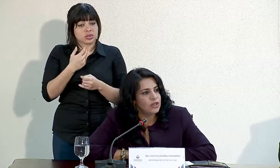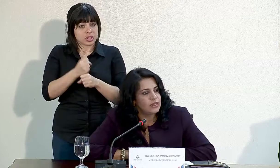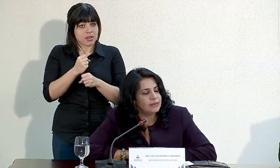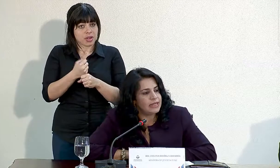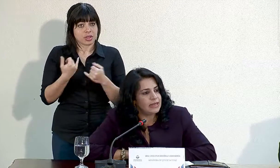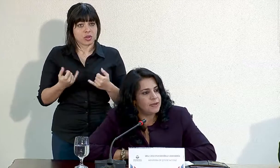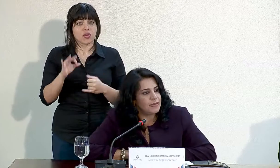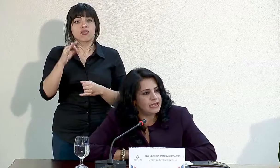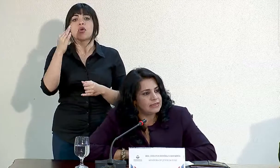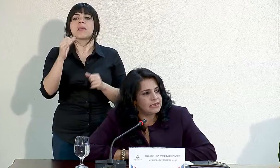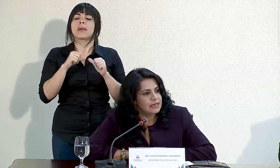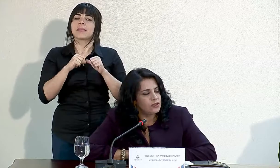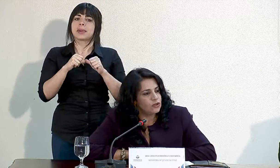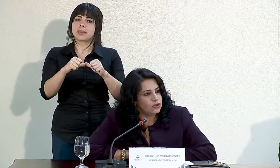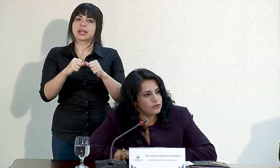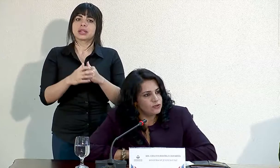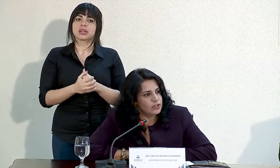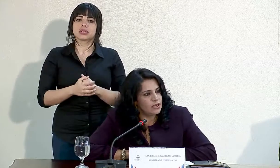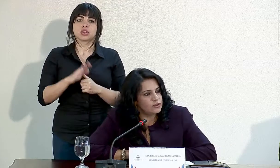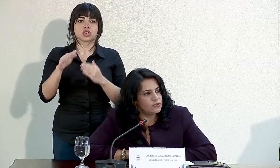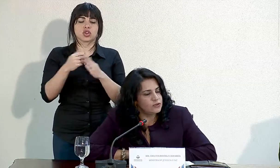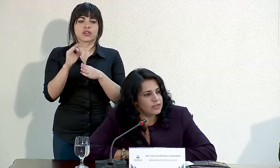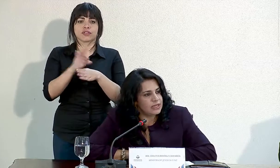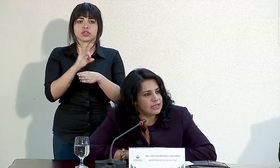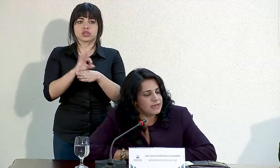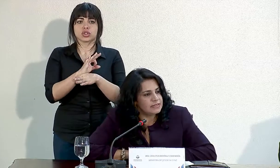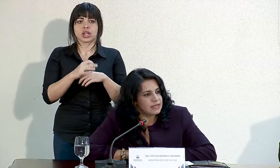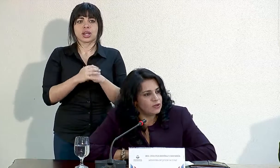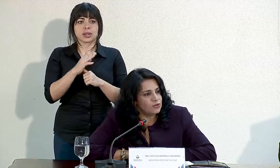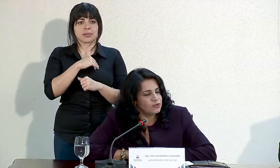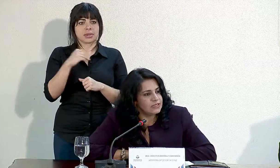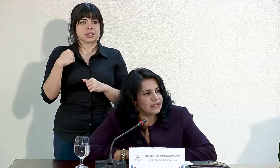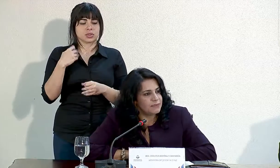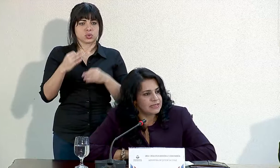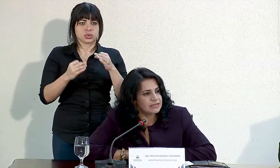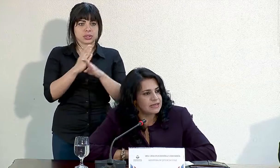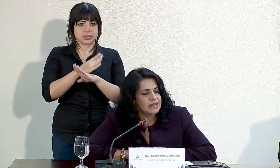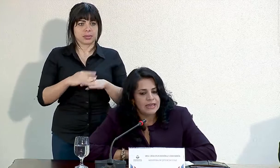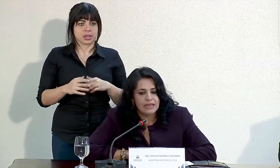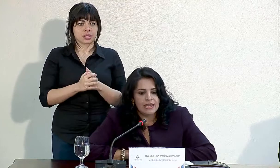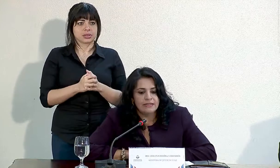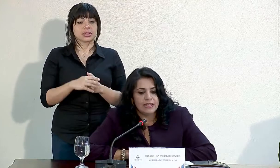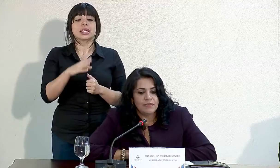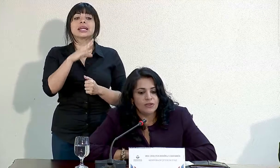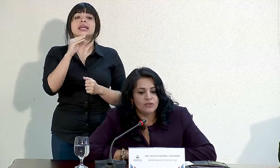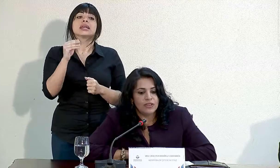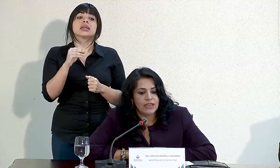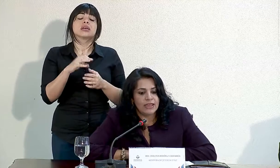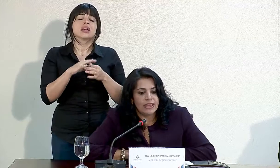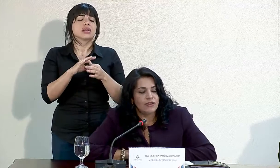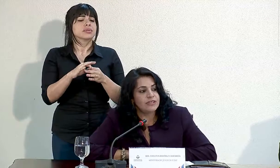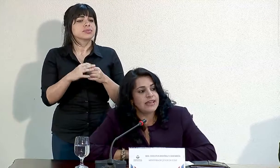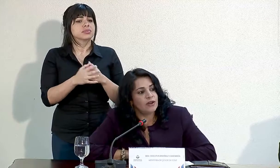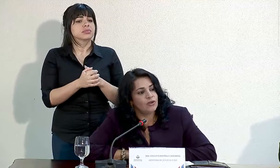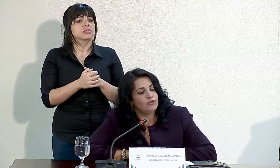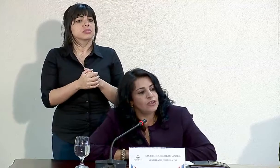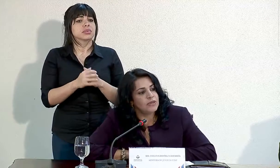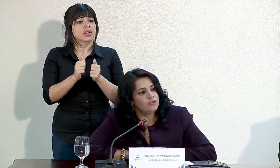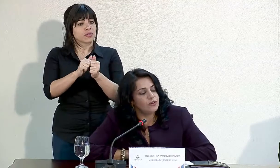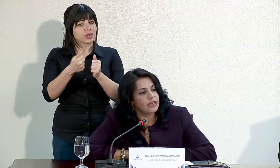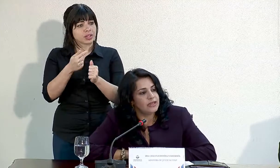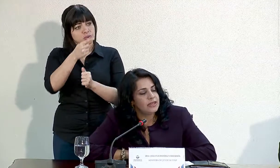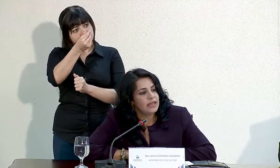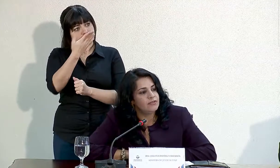trabajando de manera permanente todos los funcionarios y funcionarias del Ministerio de Justicia y Paz. Y en términos del rezago que